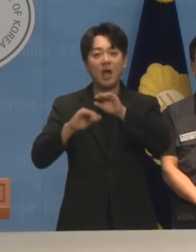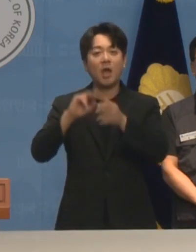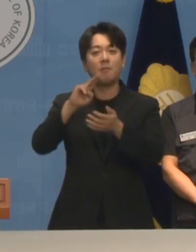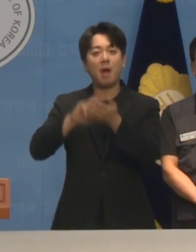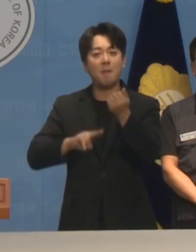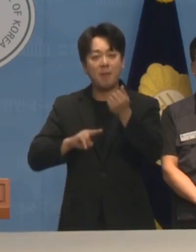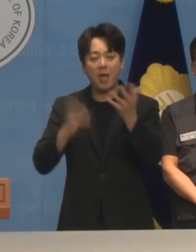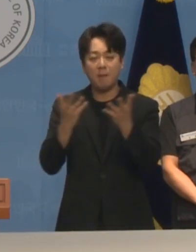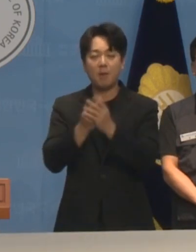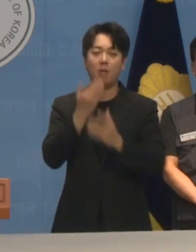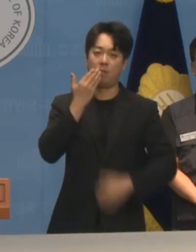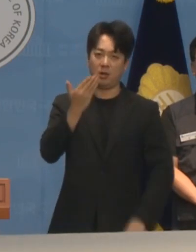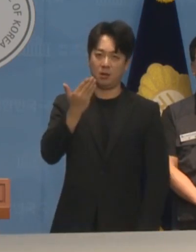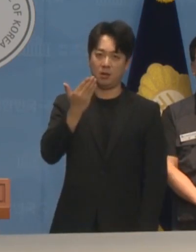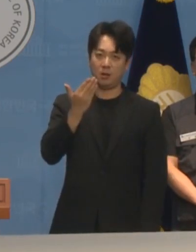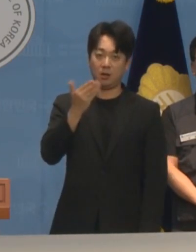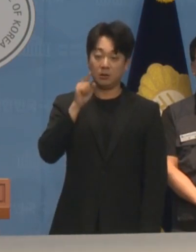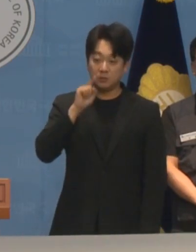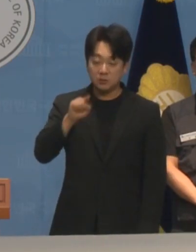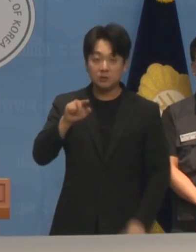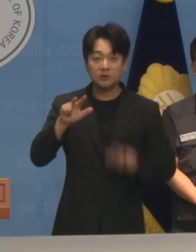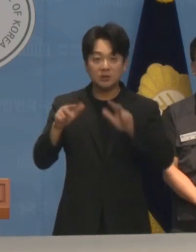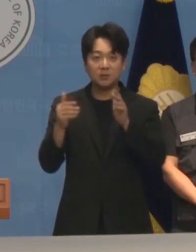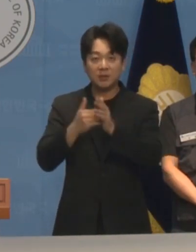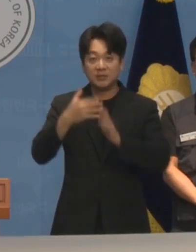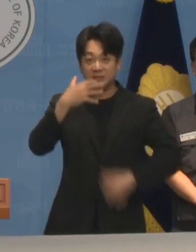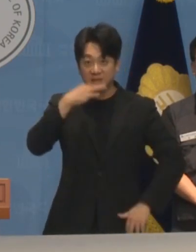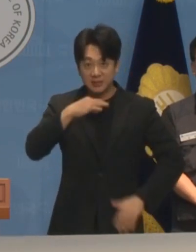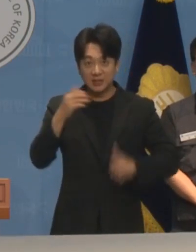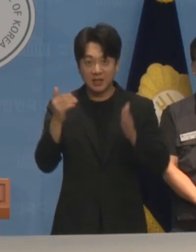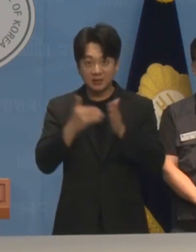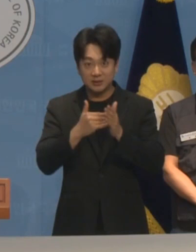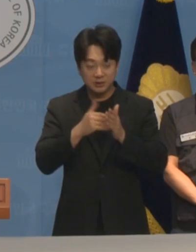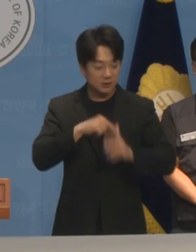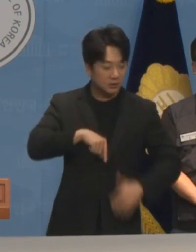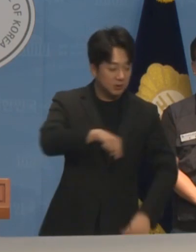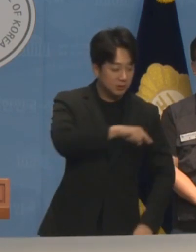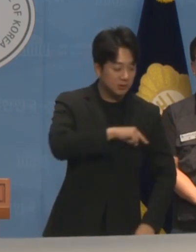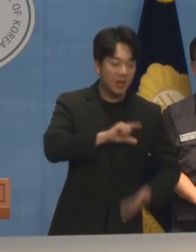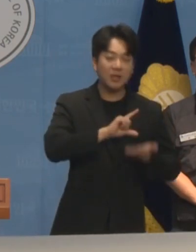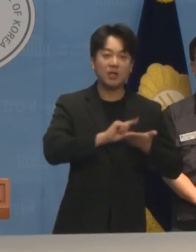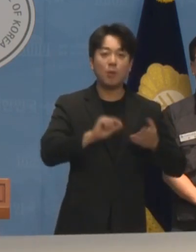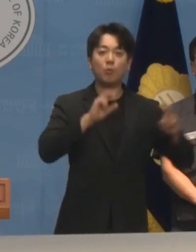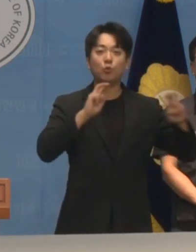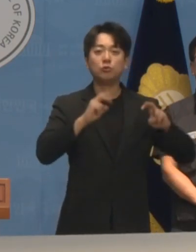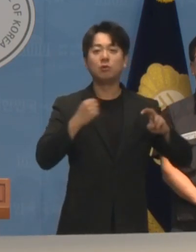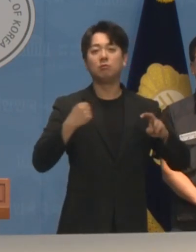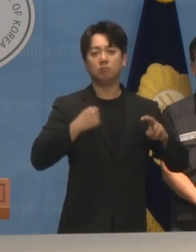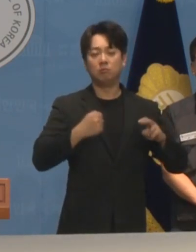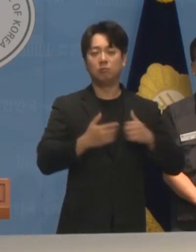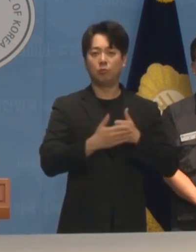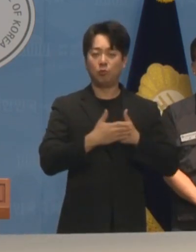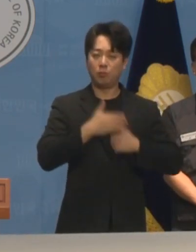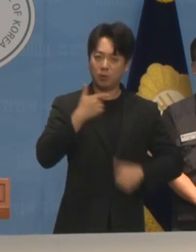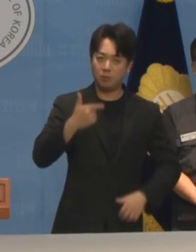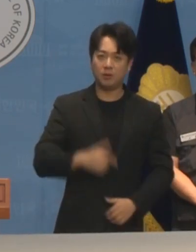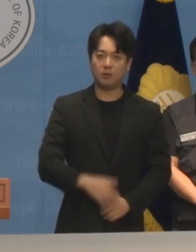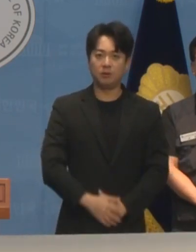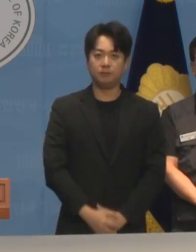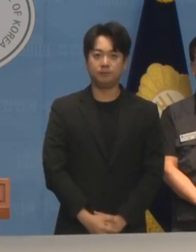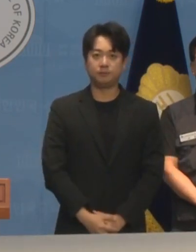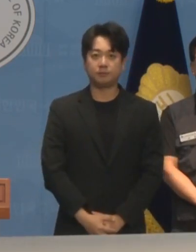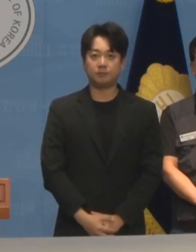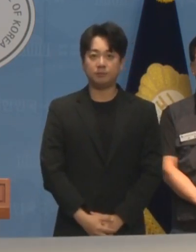위치에 오르기까지 우리 사내 하청 노동자들도 성과의 주역입니다. 현대자동차는 지금이라도